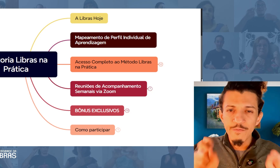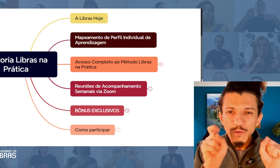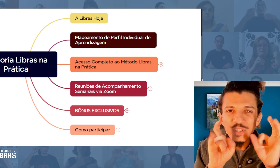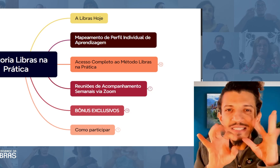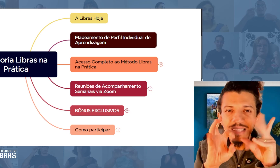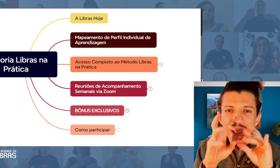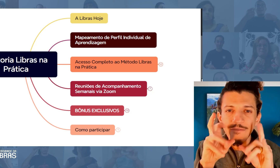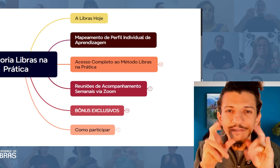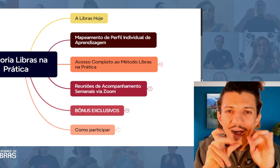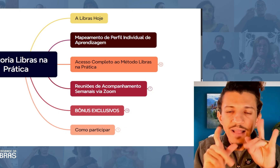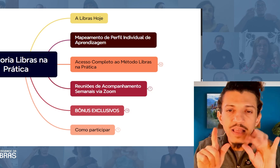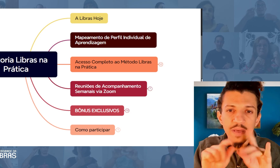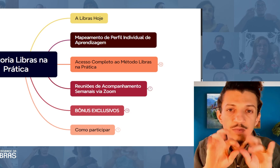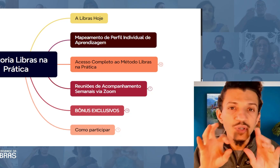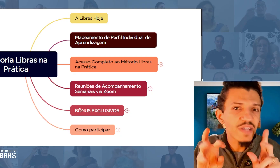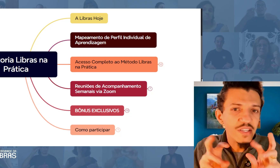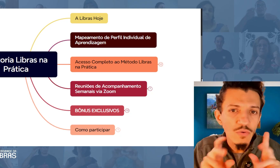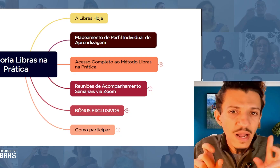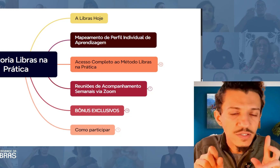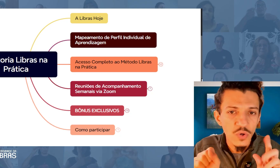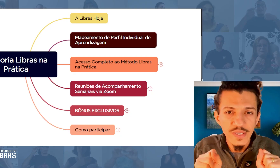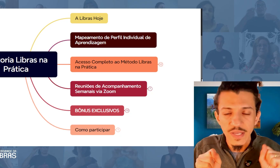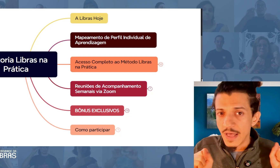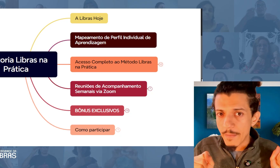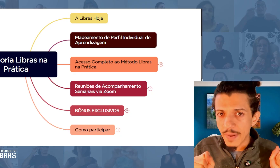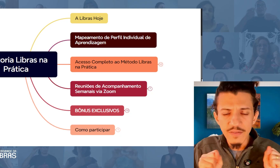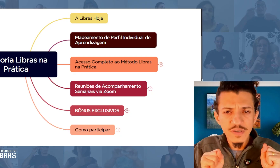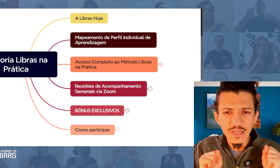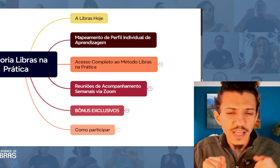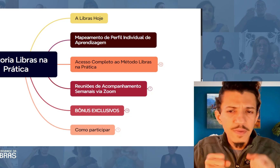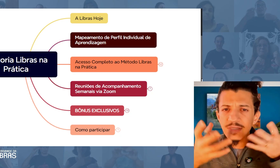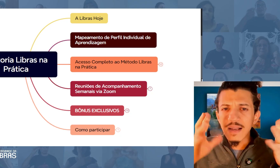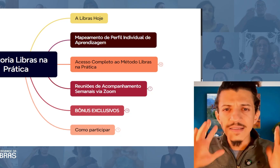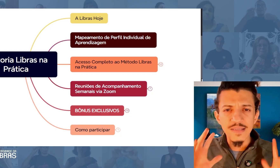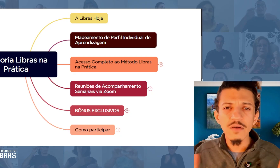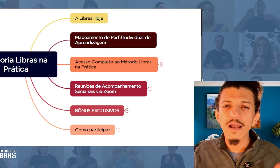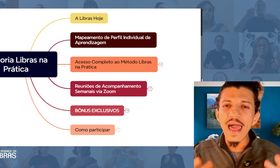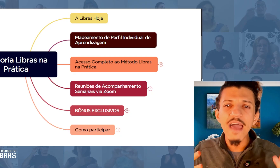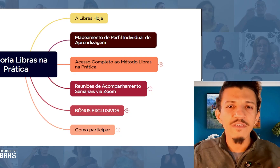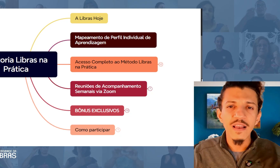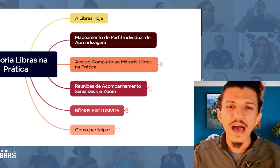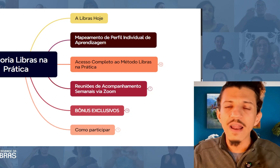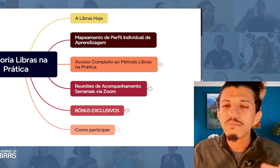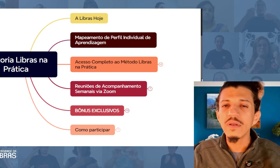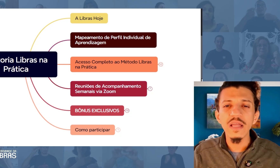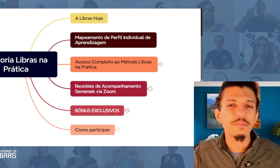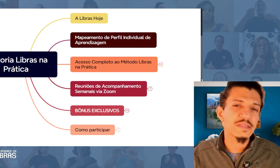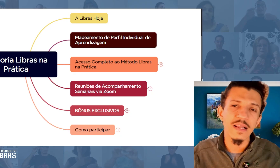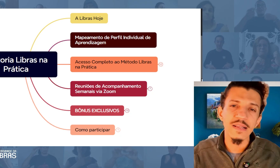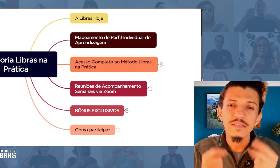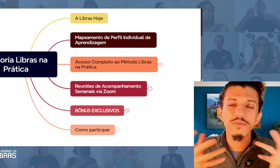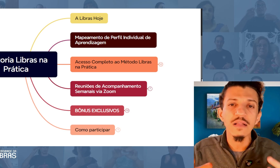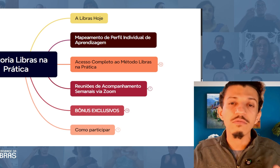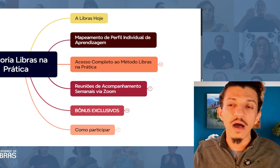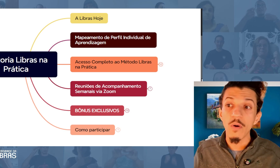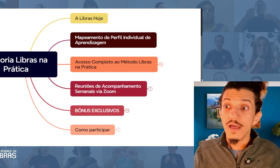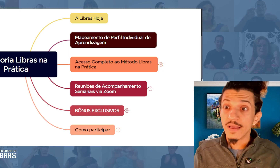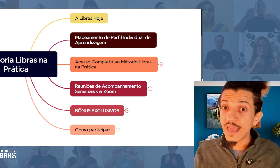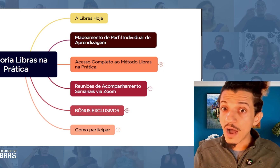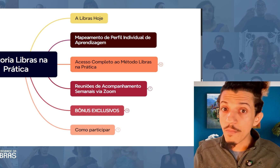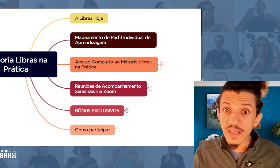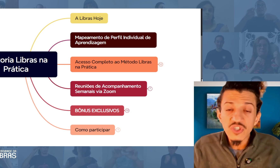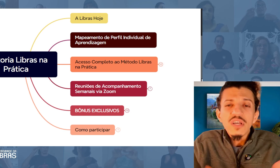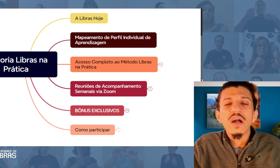que vão destravar até mesmo as suas articulações para que você tenha uma sinalização leve, clara, bonita, uma sinalização natural